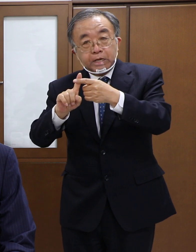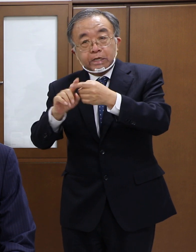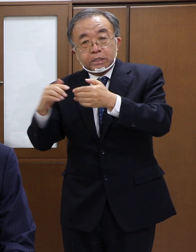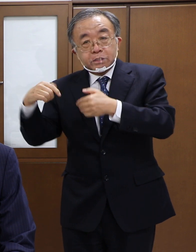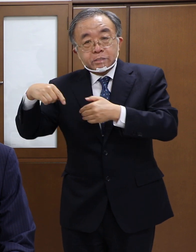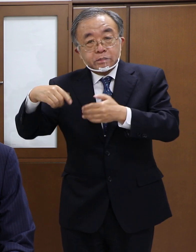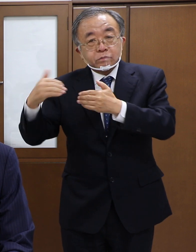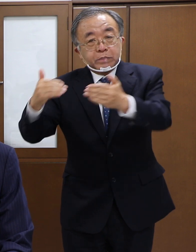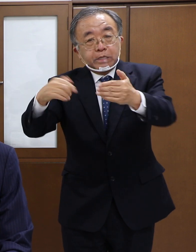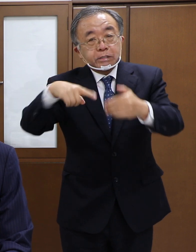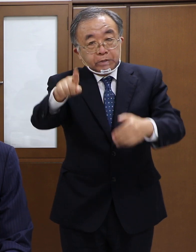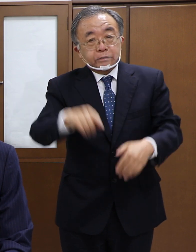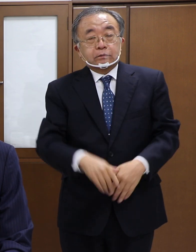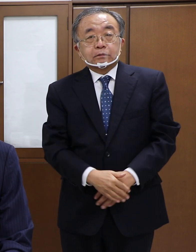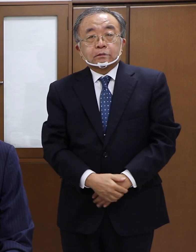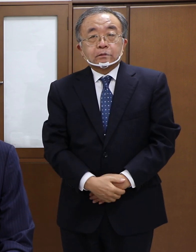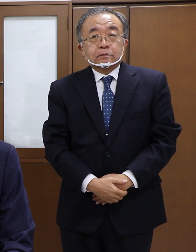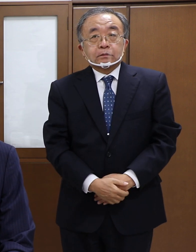ります。